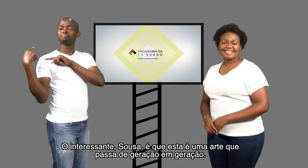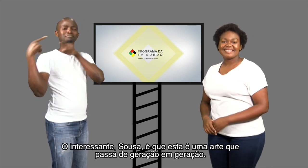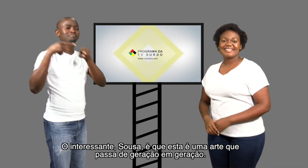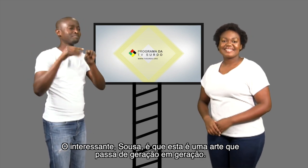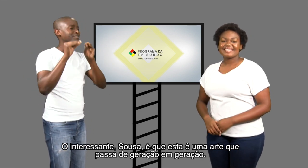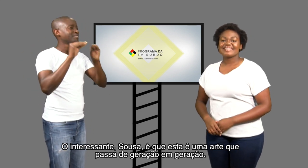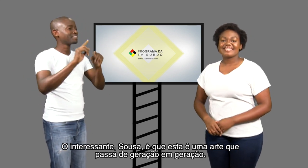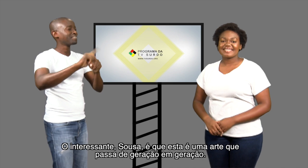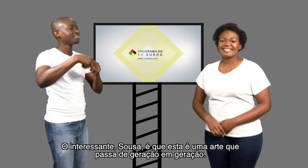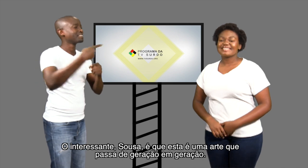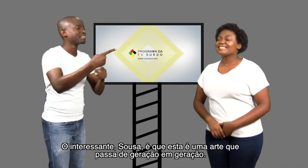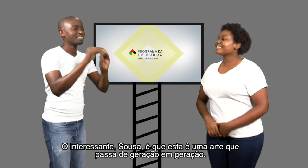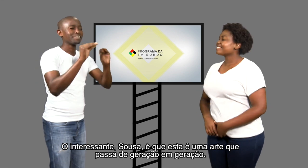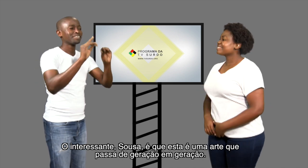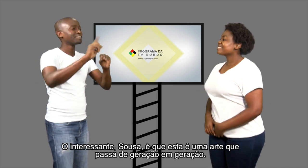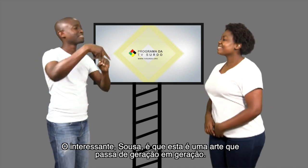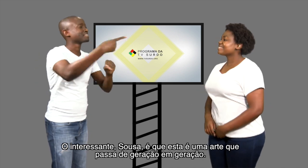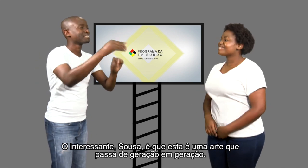geração.